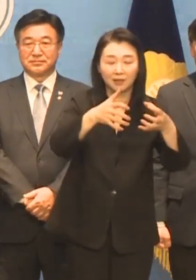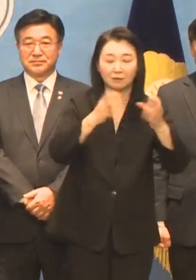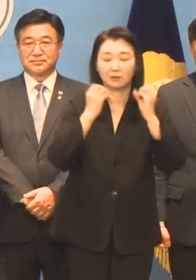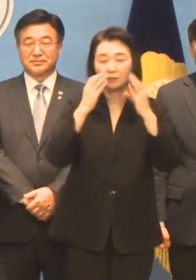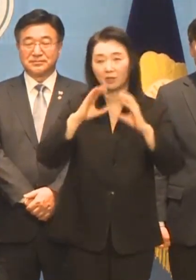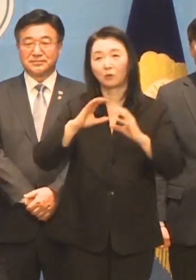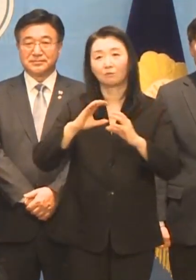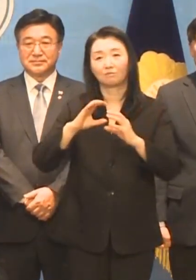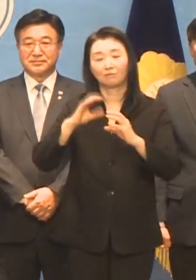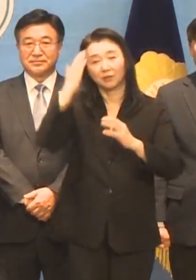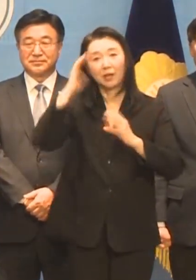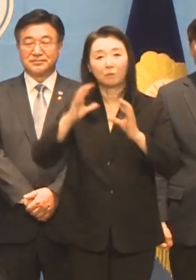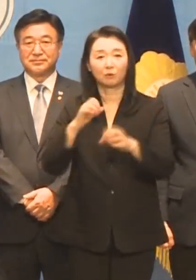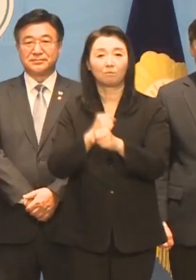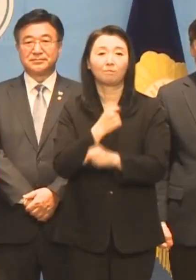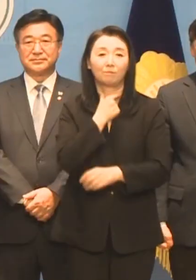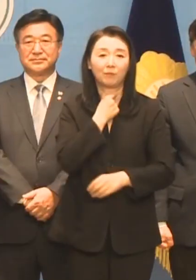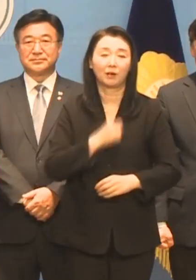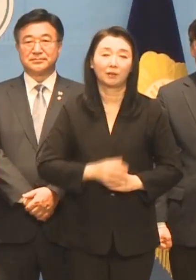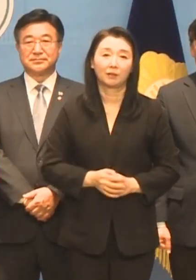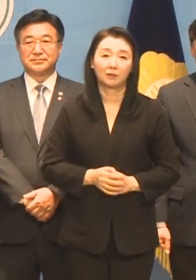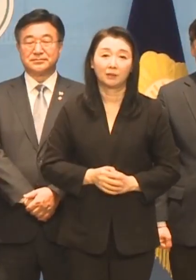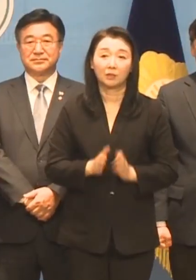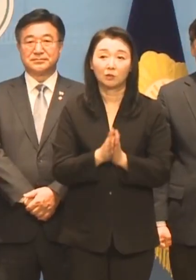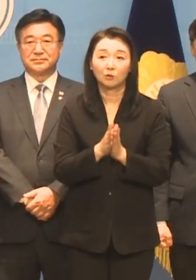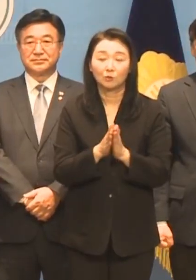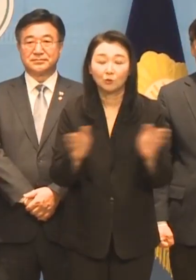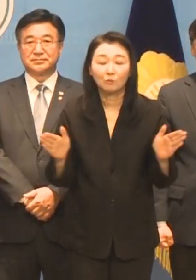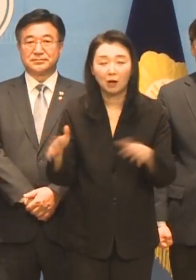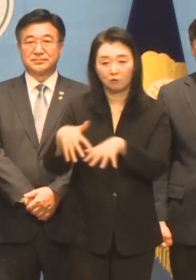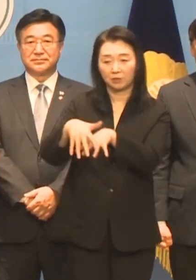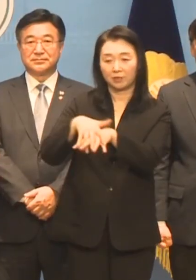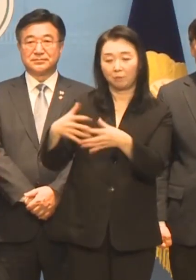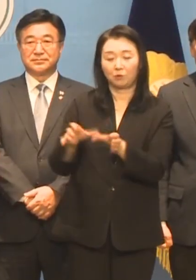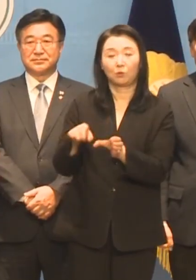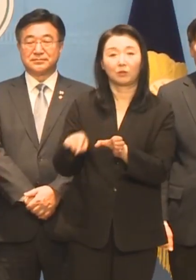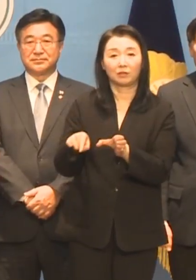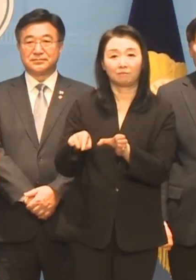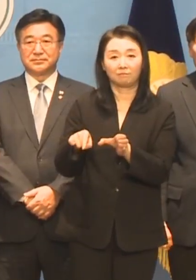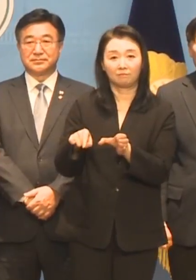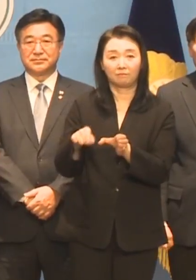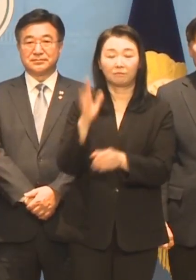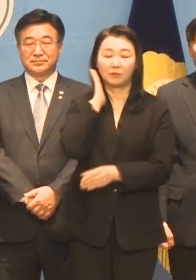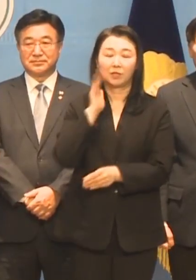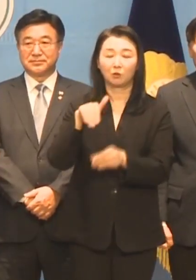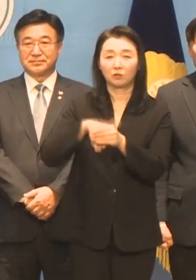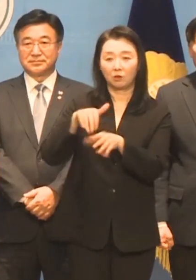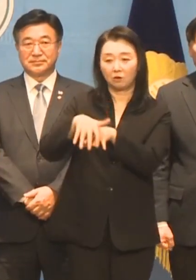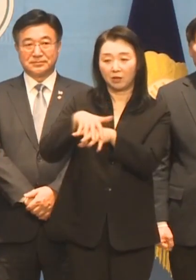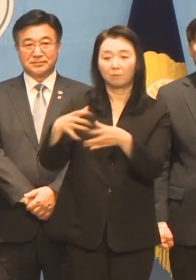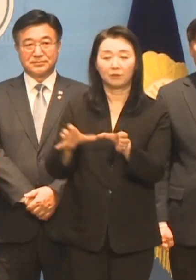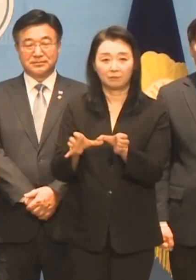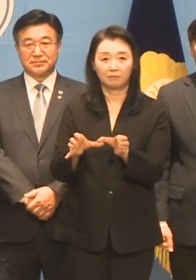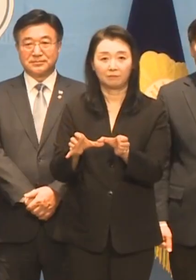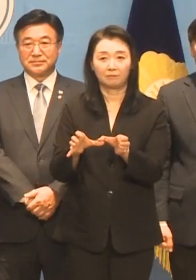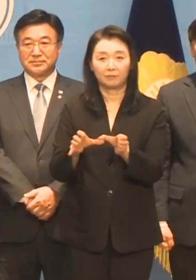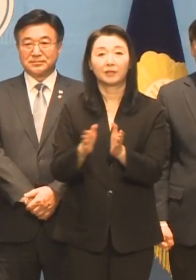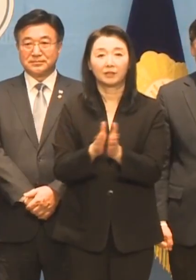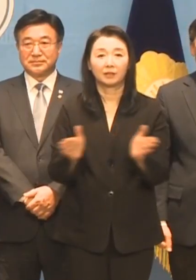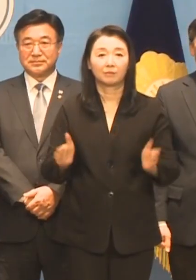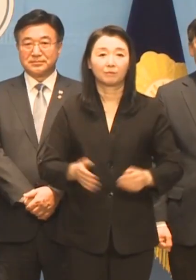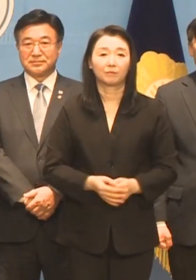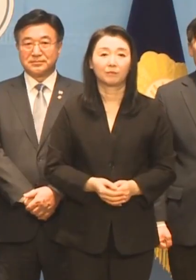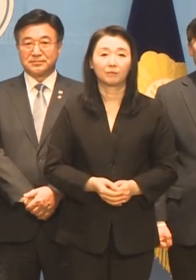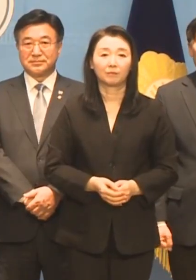나라를 만들어가는 것. 그 출발 베이스 캠프인 우리 경선 캠프가 시작합니다.